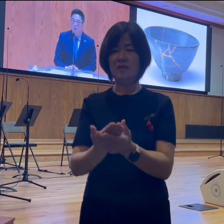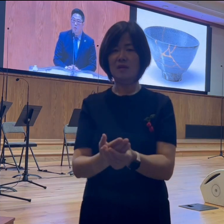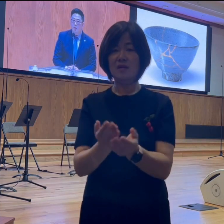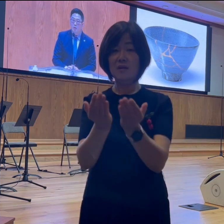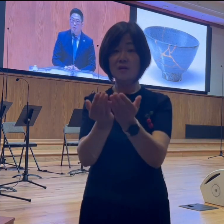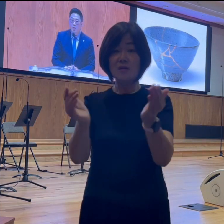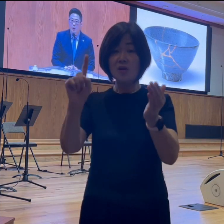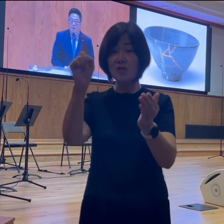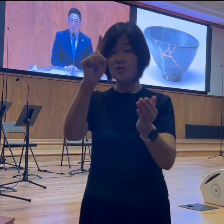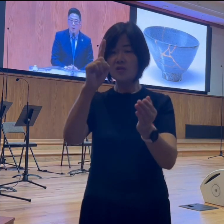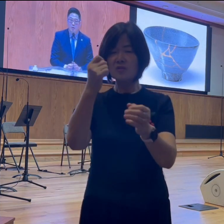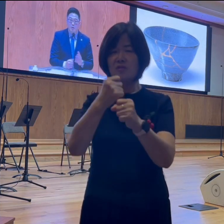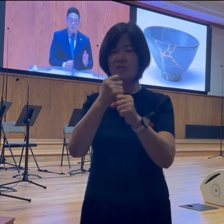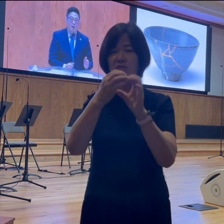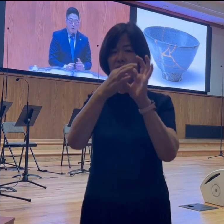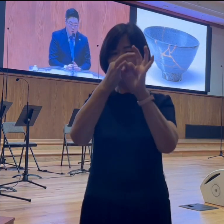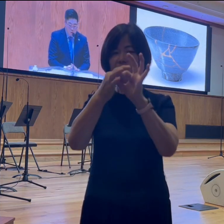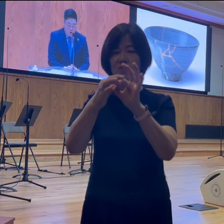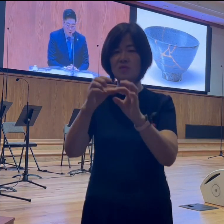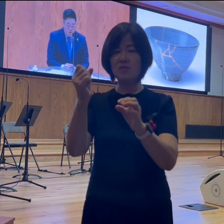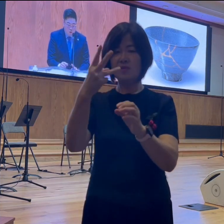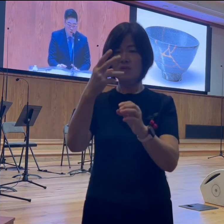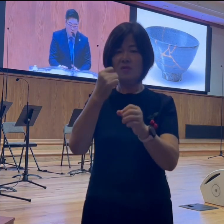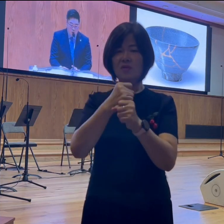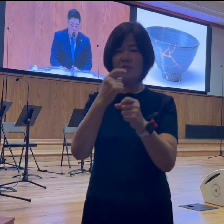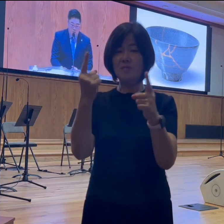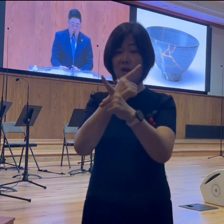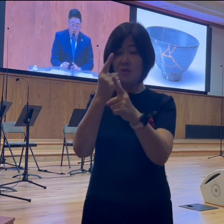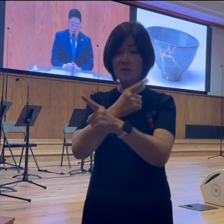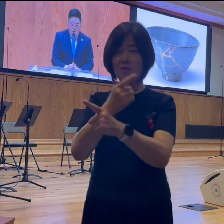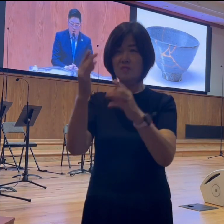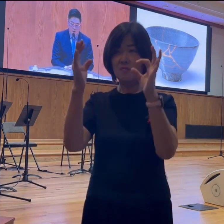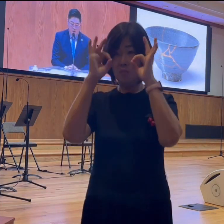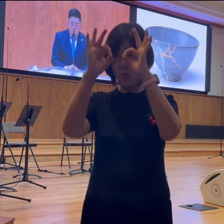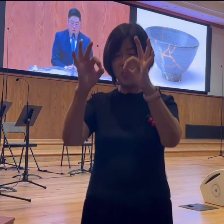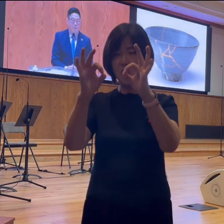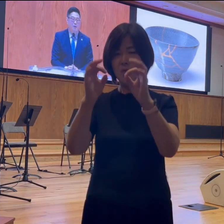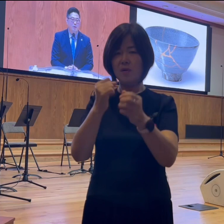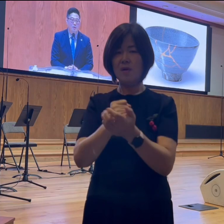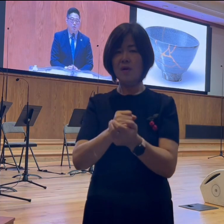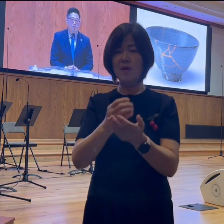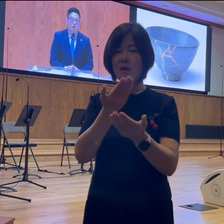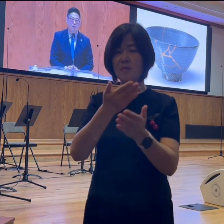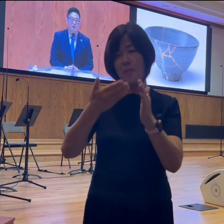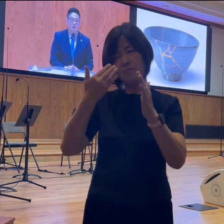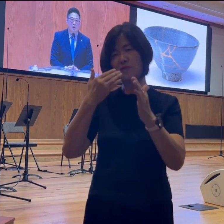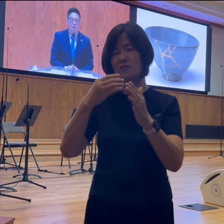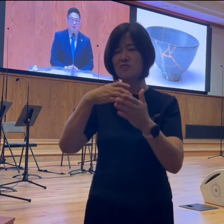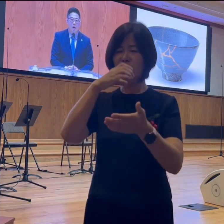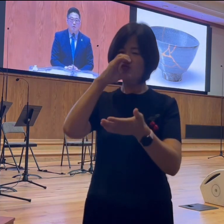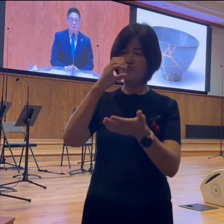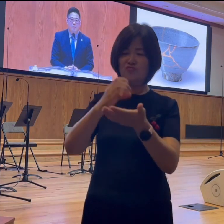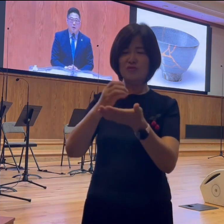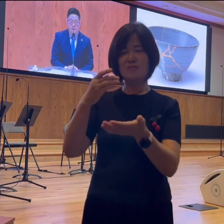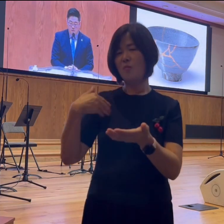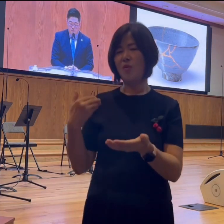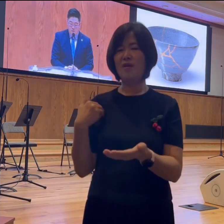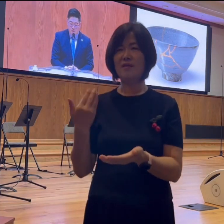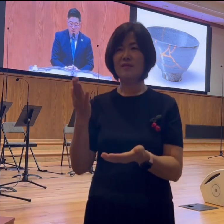어떤 과정을 통해서 수리가 되고 수선이 되었는지 보이실 거예요. 밥그릇인지 국그릇인지는 우리가 알 수